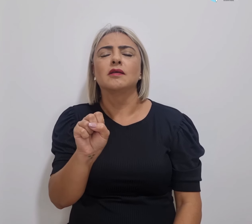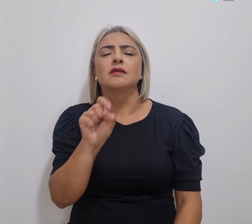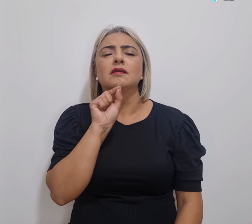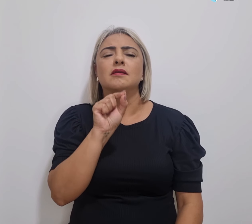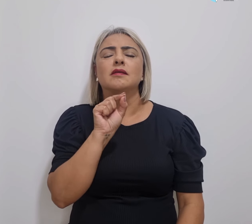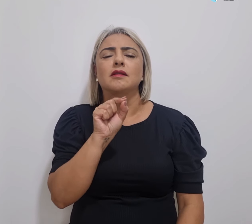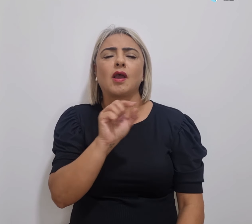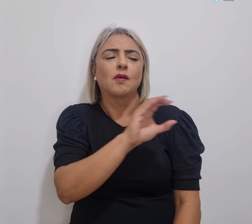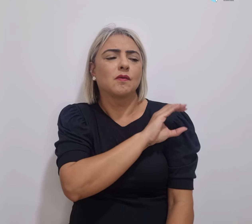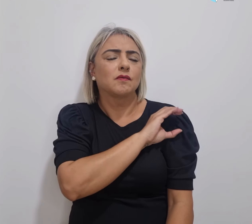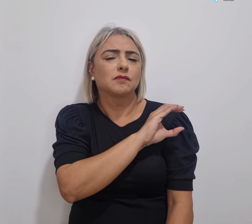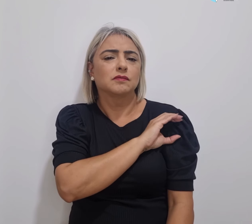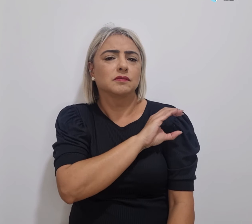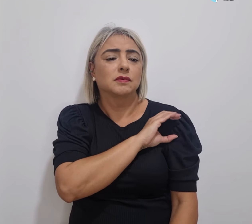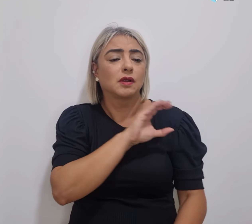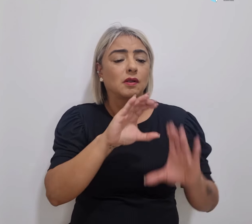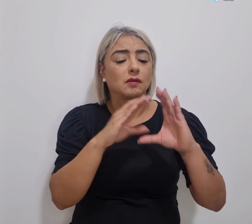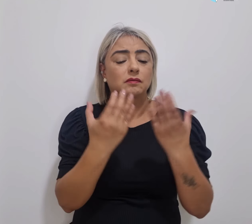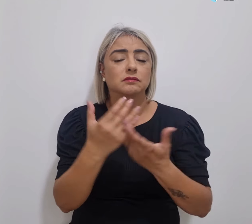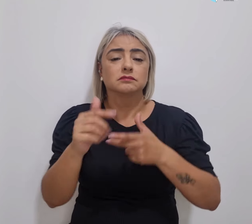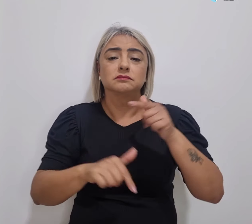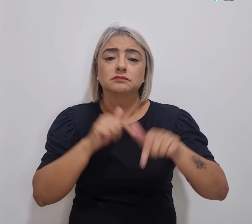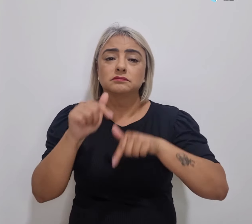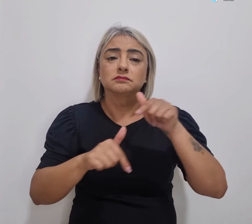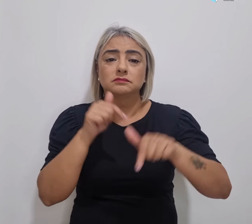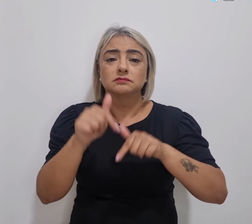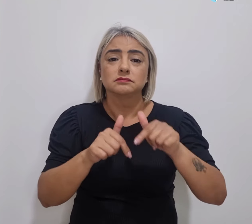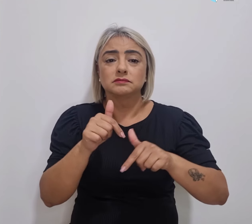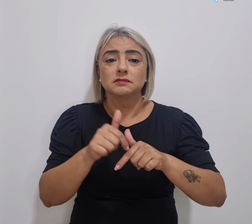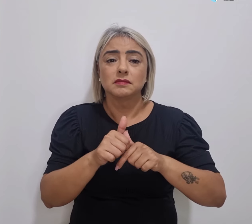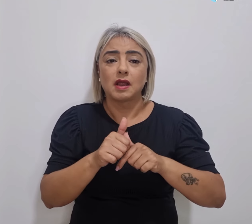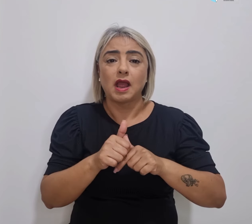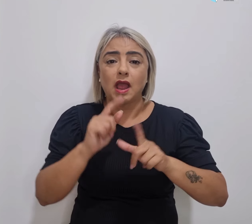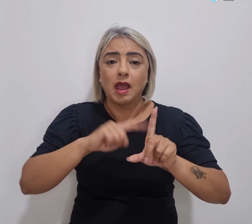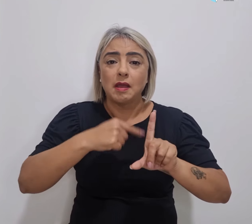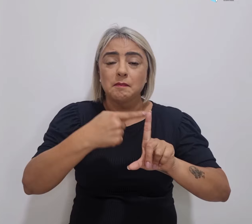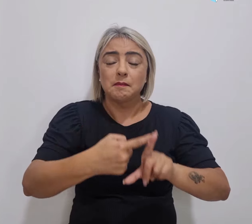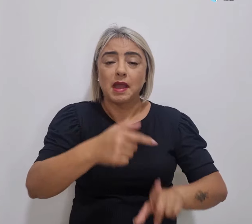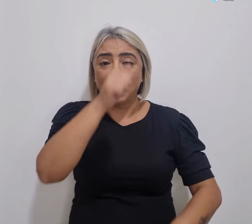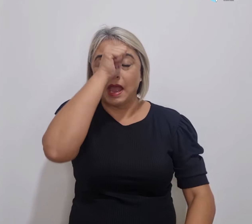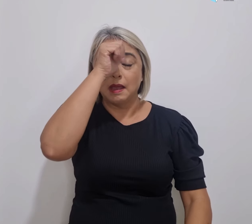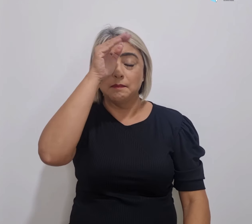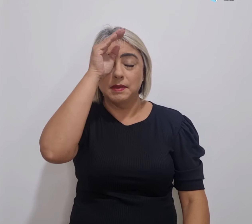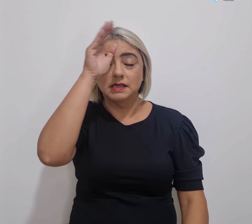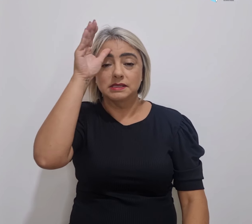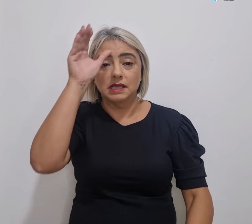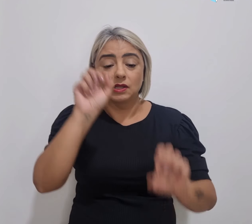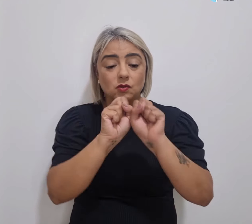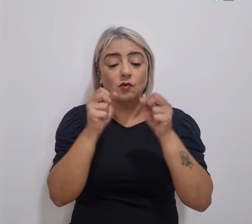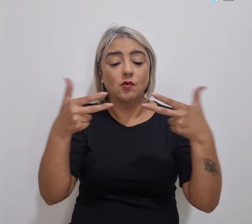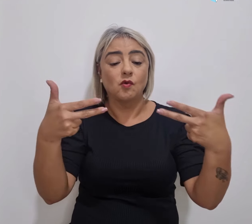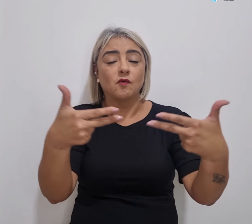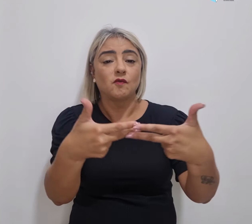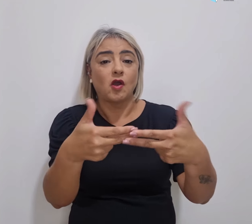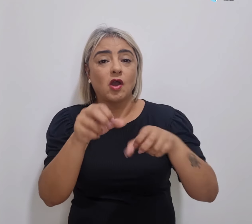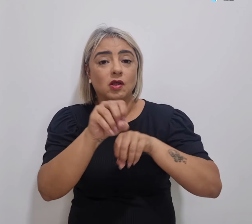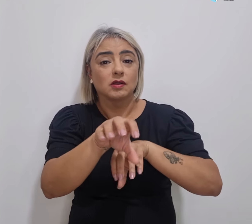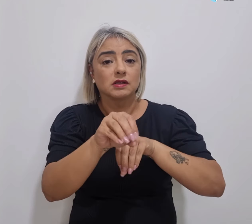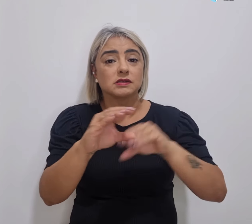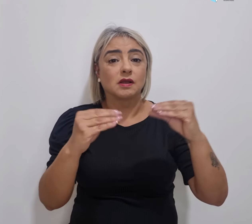coordenadora do grupo de trabalho pró-alfabetização do Fórum de Educação de Jovens e Adultos no